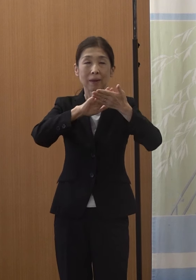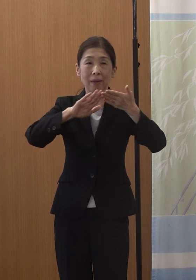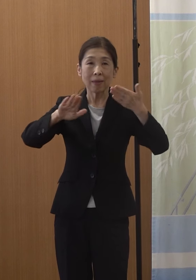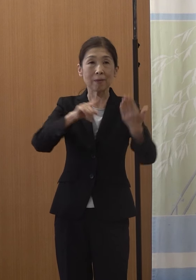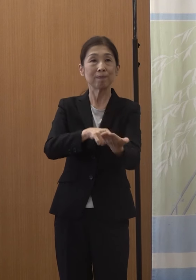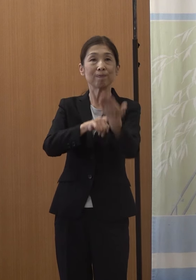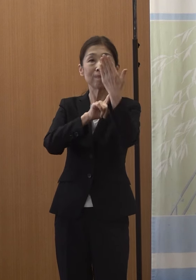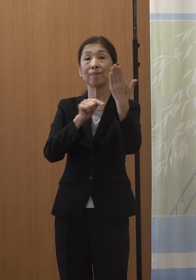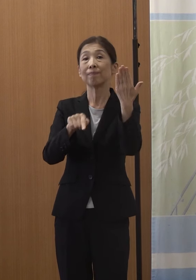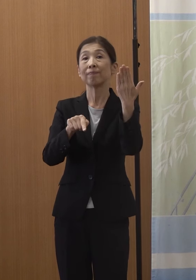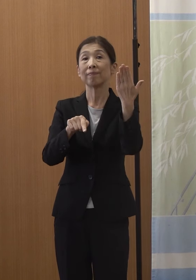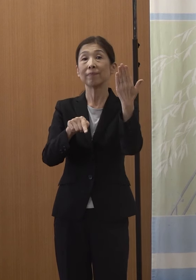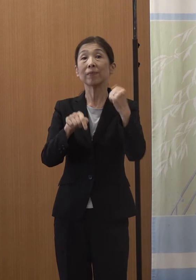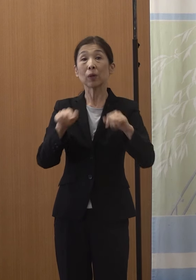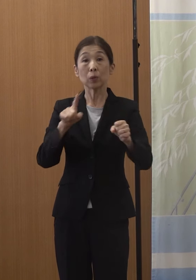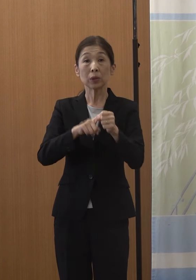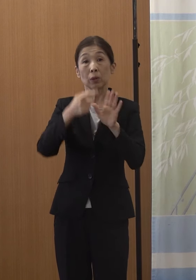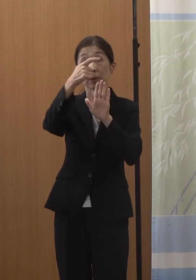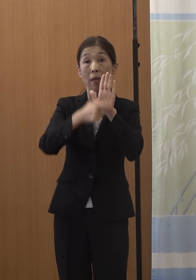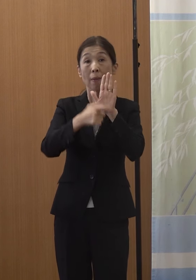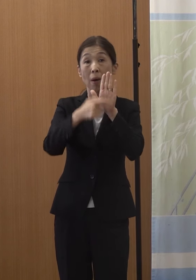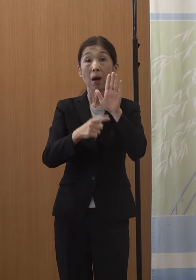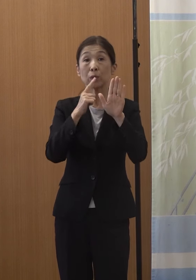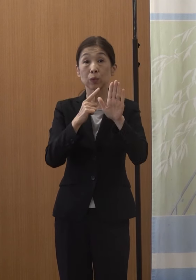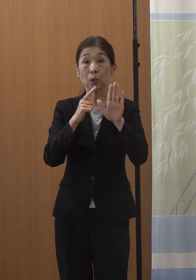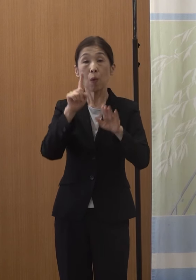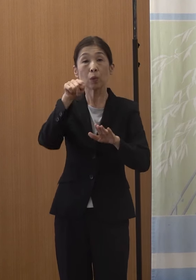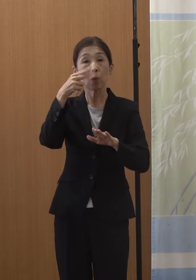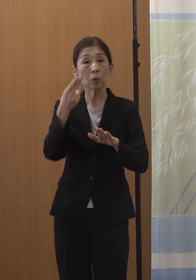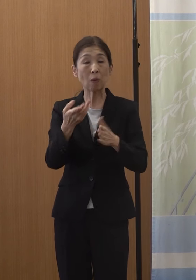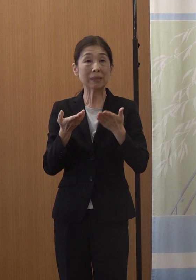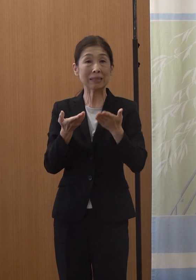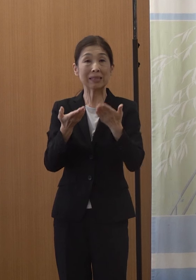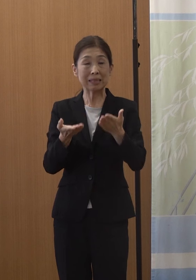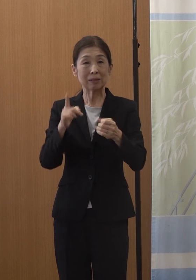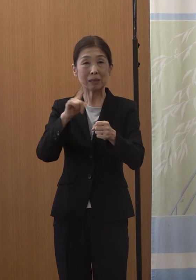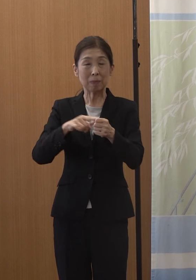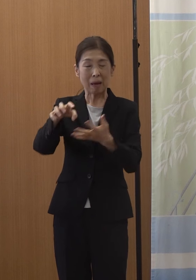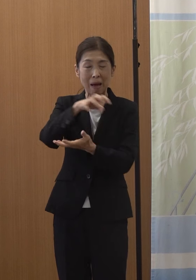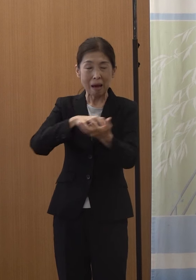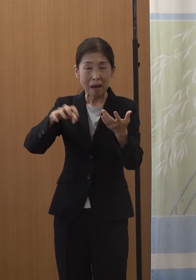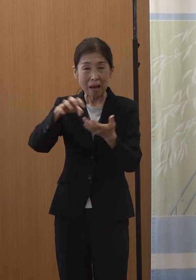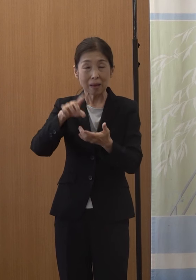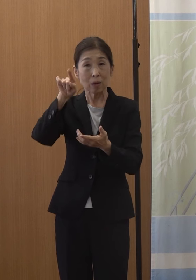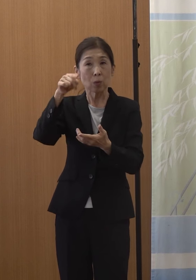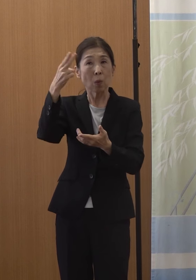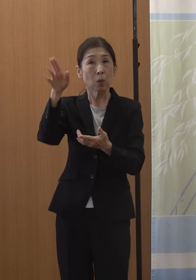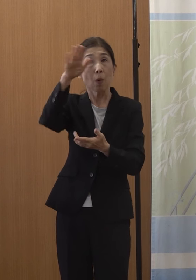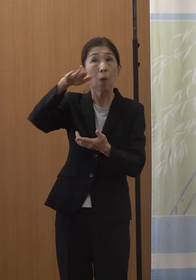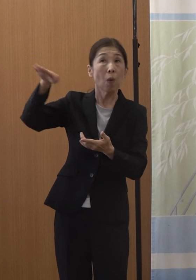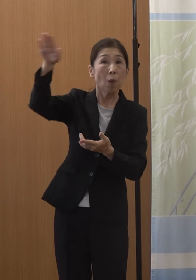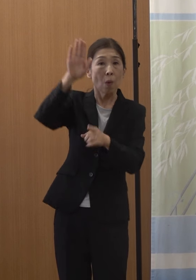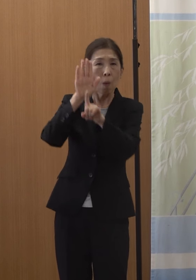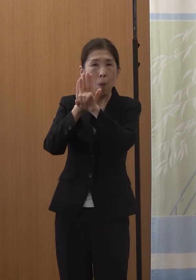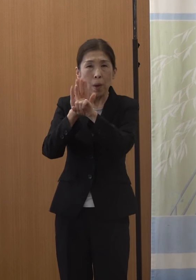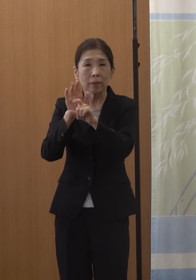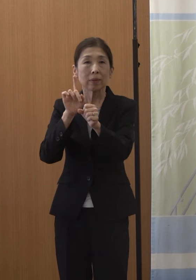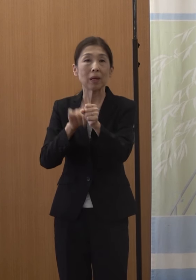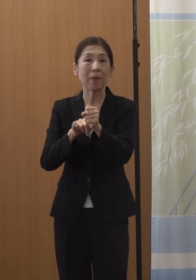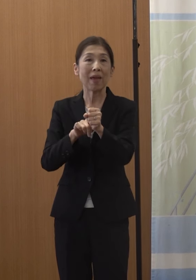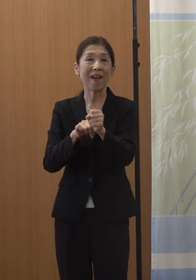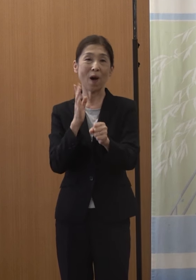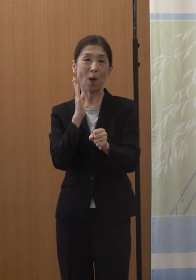です。で、今年のテーマは能登半島地震により大きな被害を受けた能登を応援するという意味で、